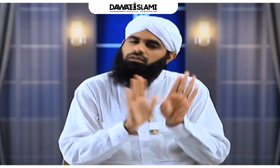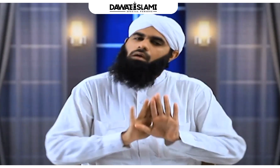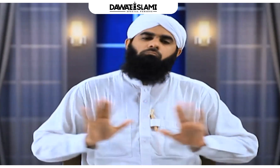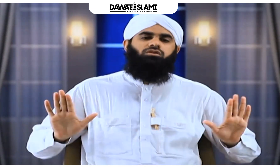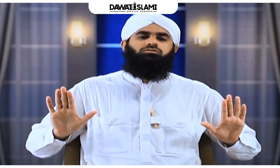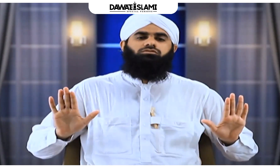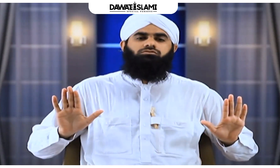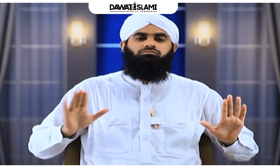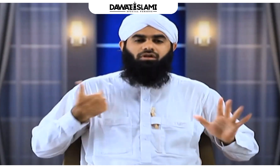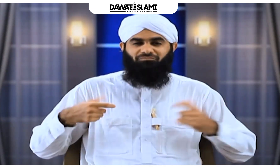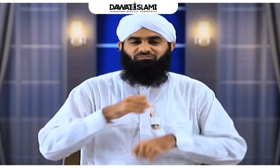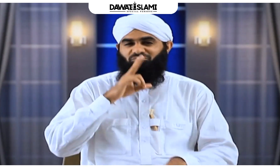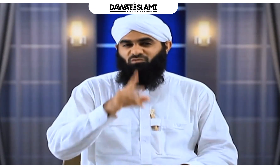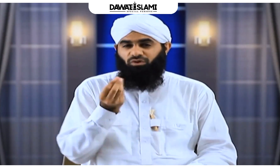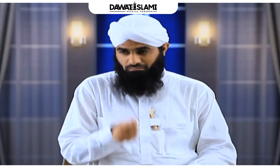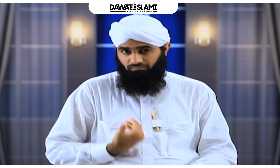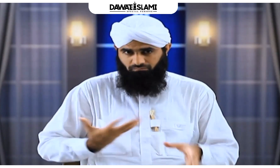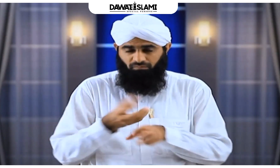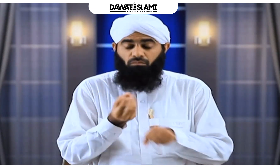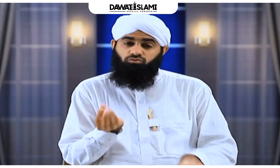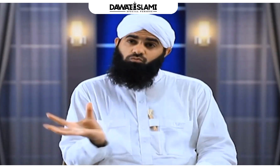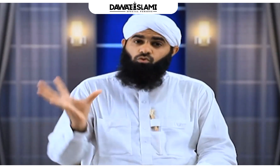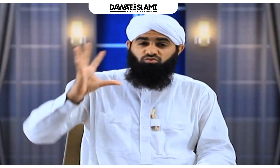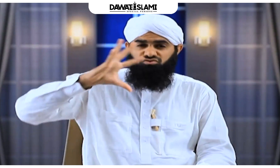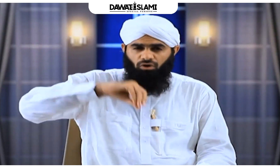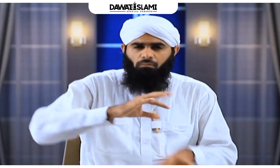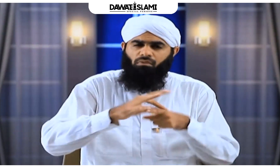چاہیے کہ ہم اپنے دن رات کو اللہ تبارک و تعالی